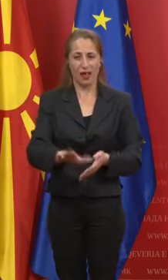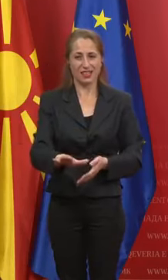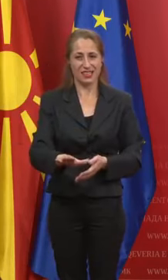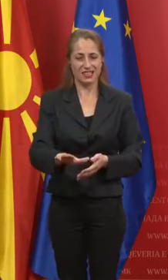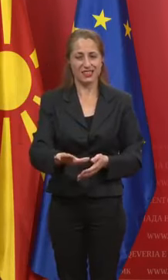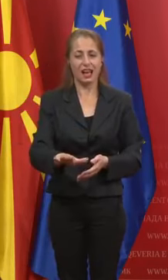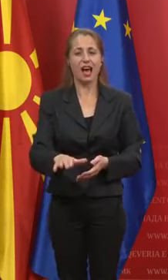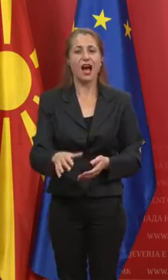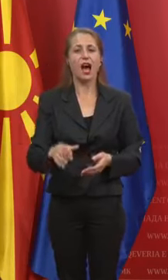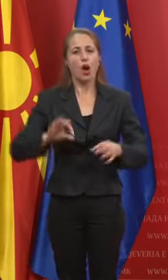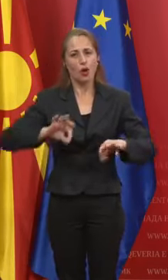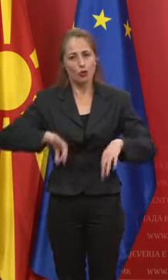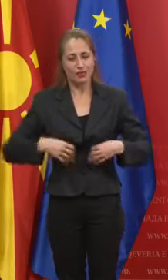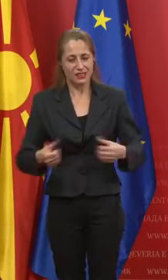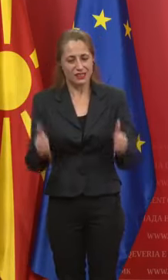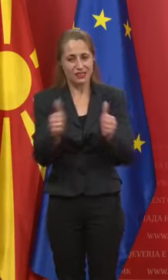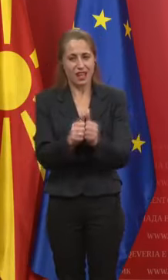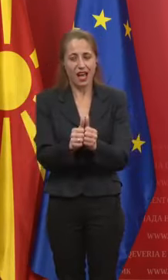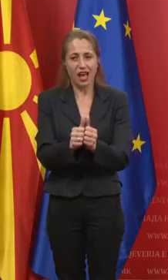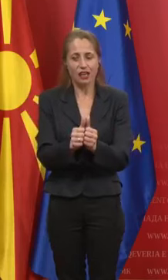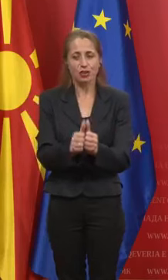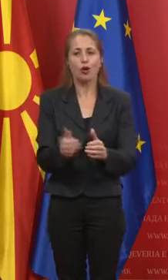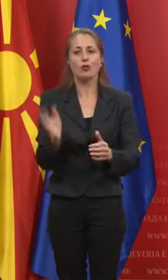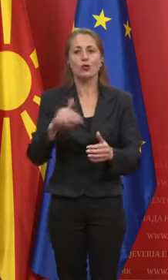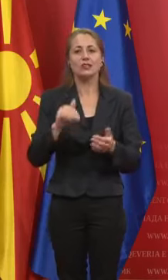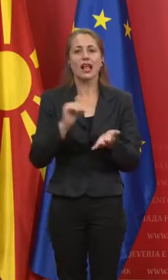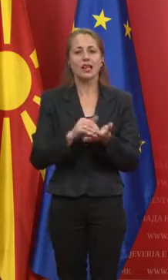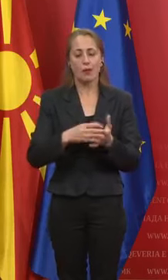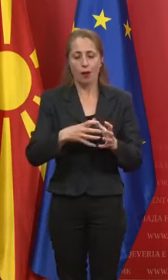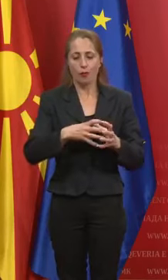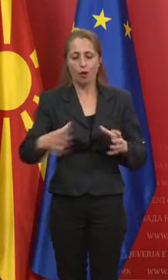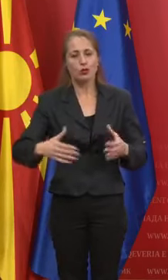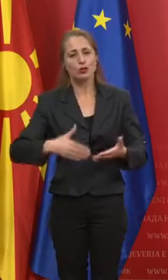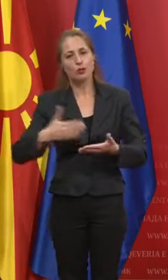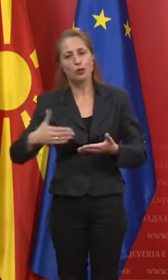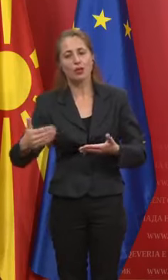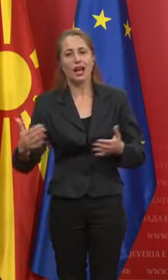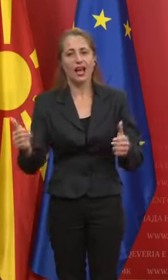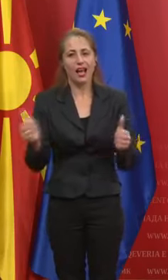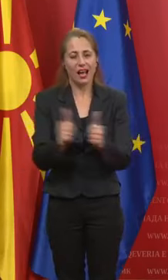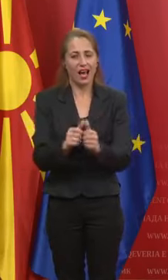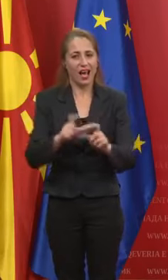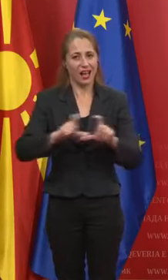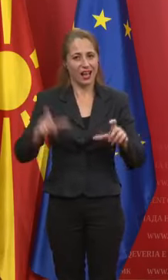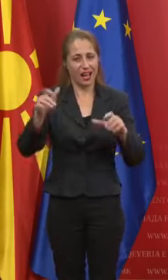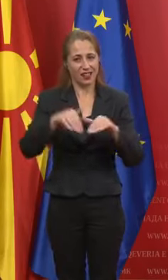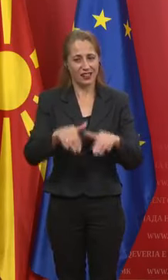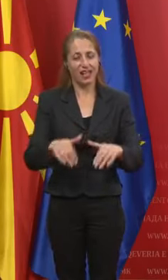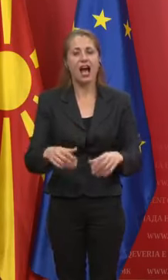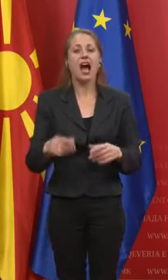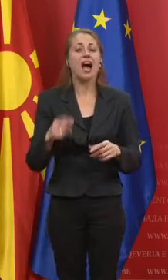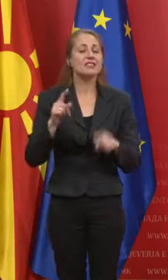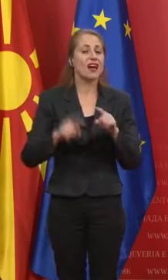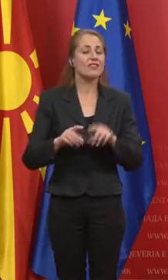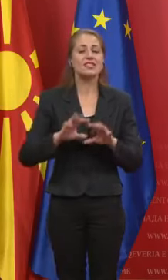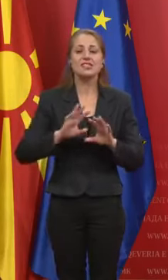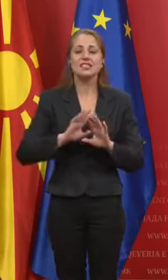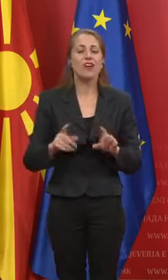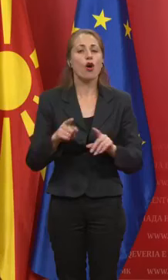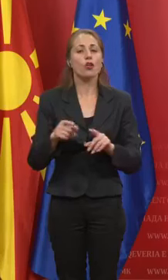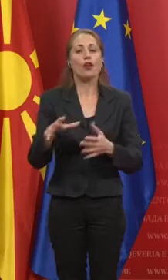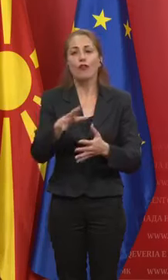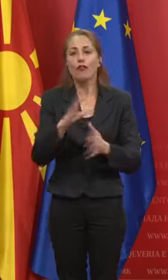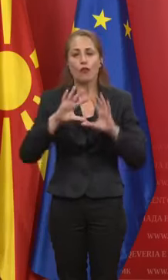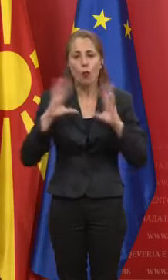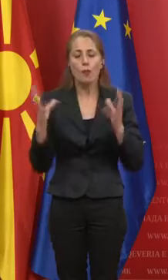во утринските часови, па треба да продолжат и понатаму, но сепак зависи од вкупната бројка, верувам дека во